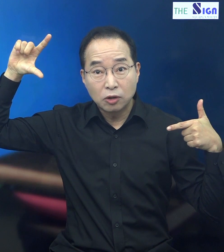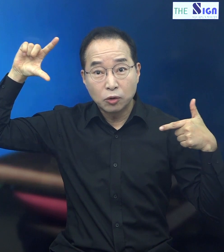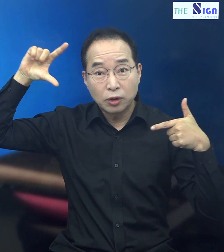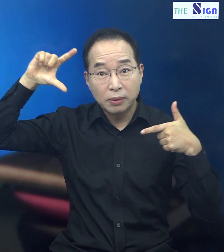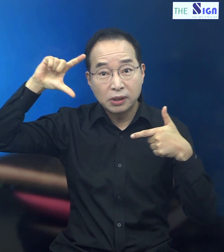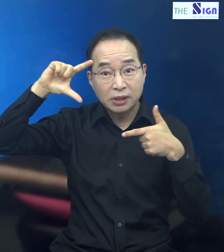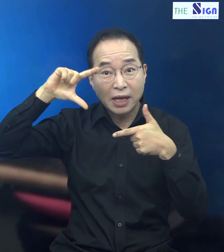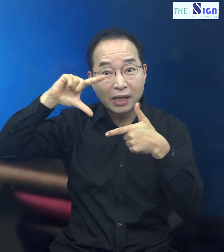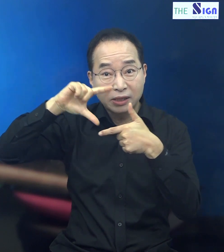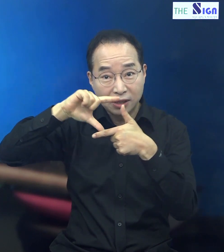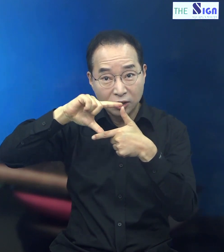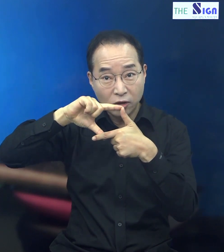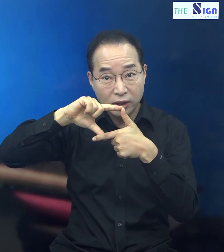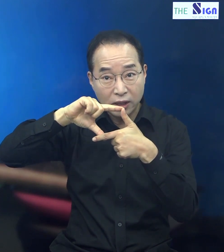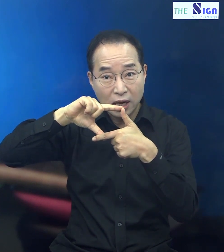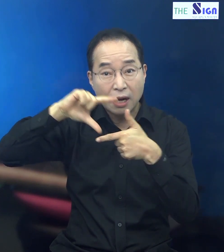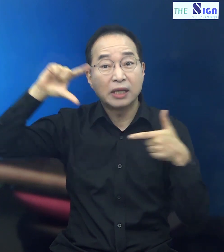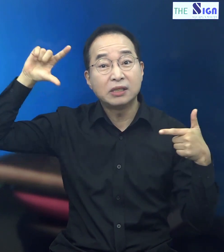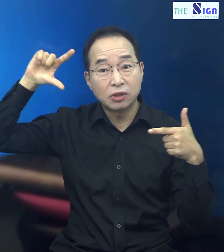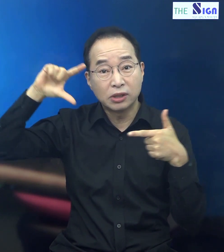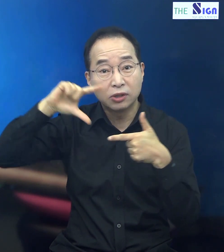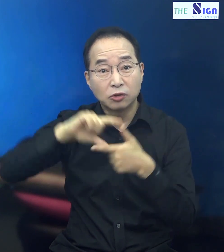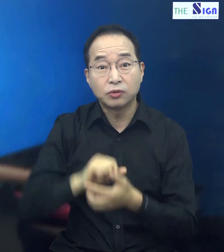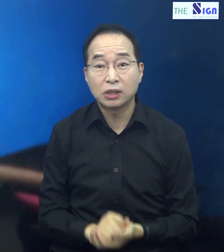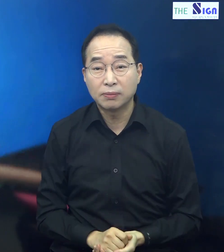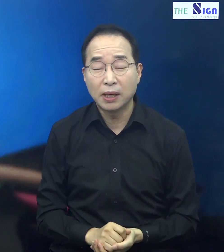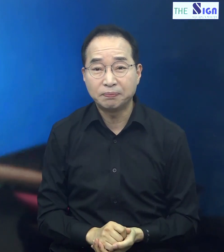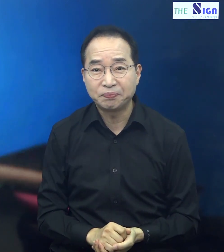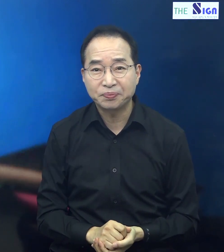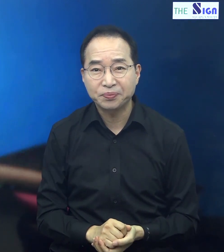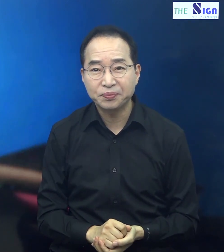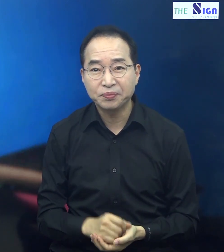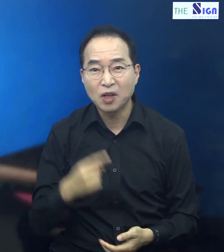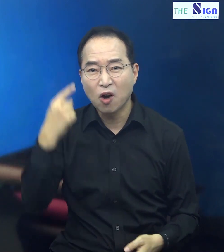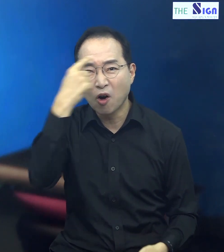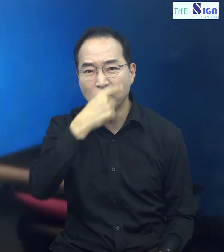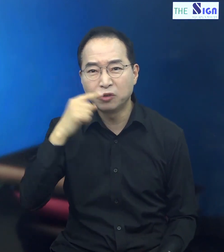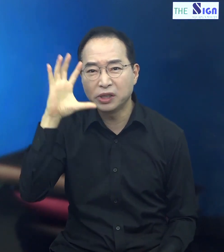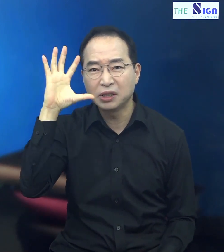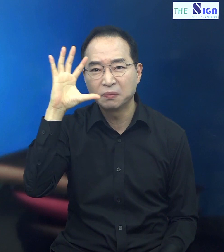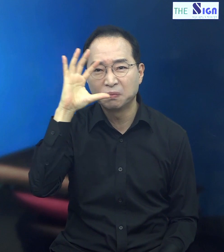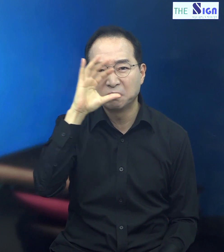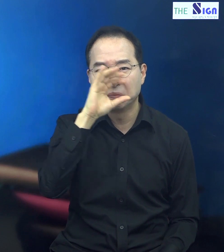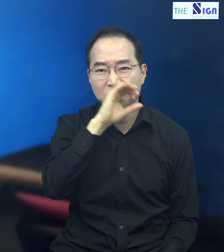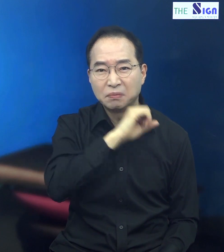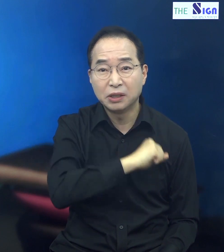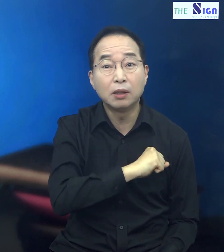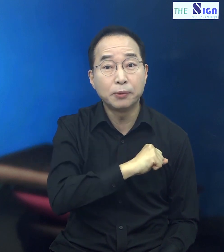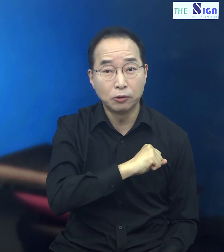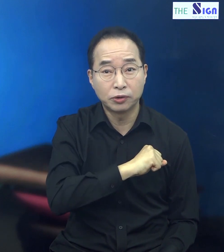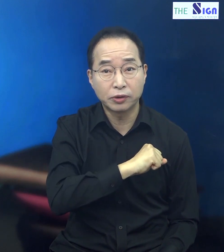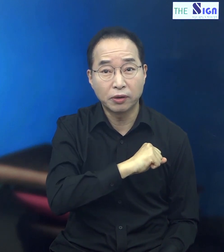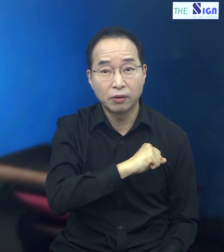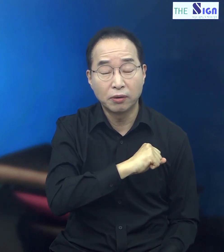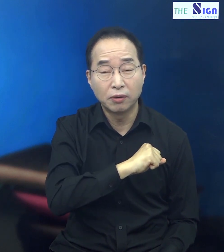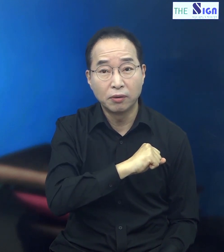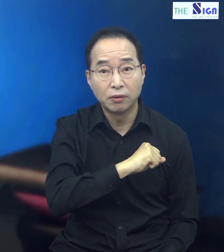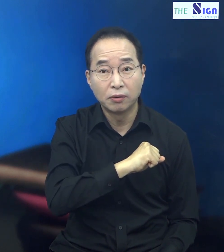이렇게 하면 이제 사라지는 거니까 잊혀지는 것도 되지만 얼굴이 이런 표현도 있어요.